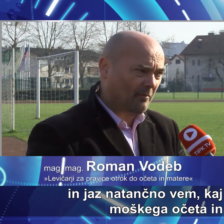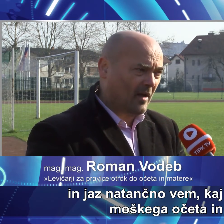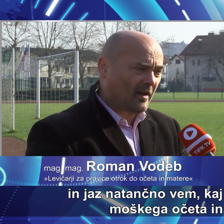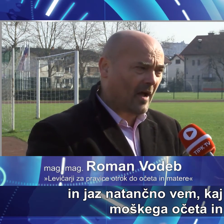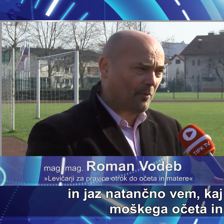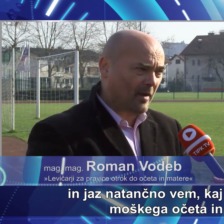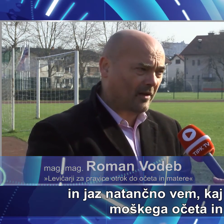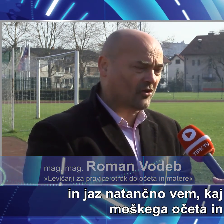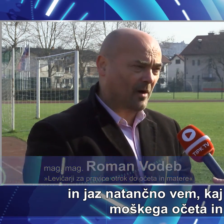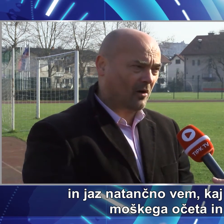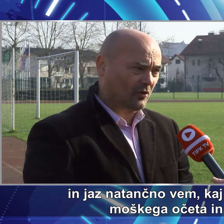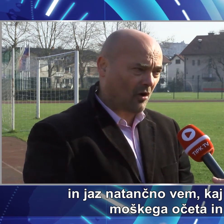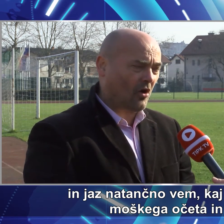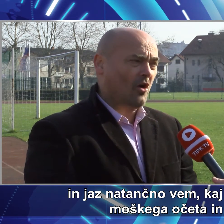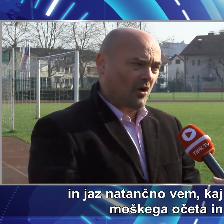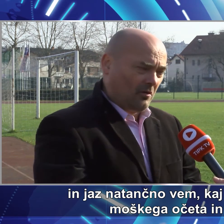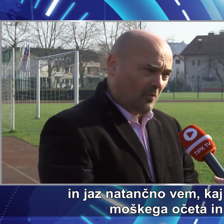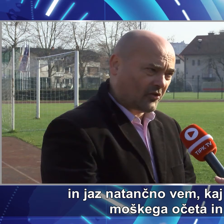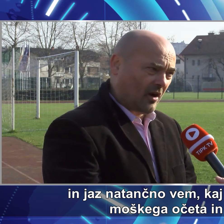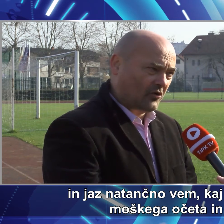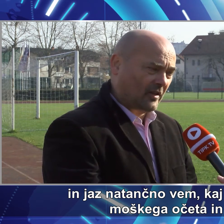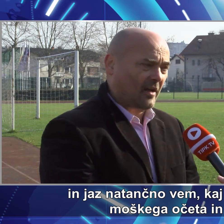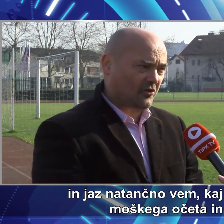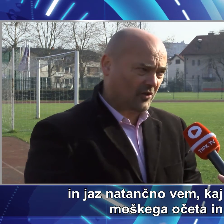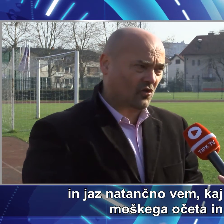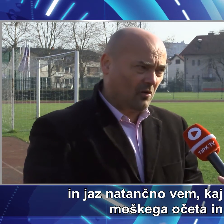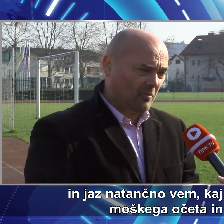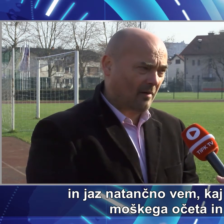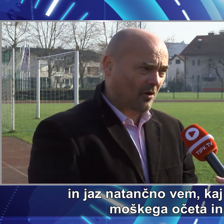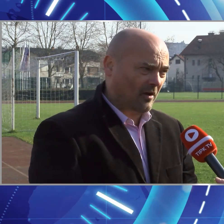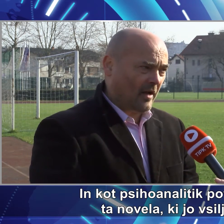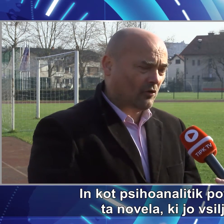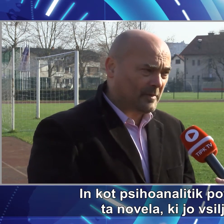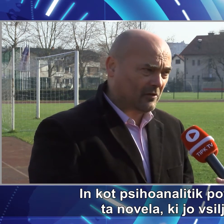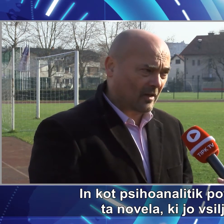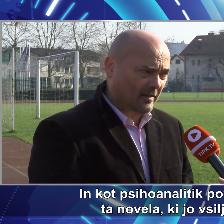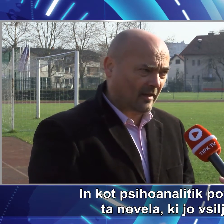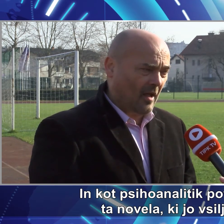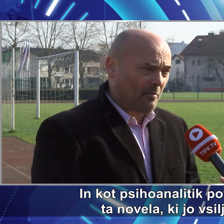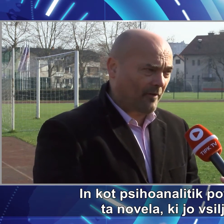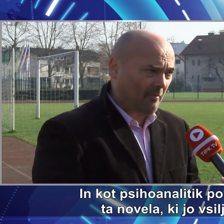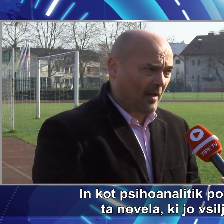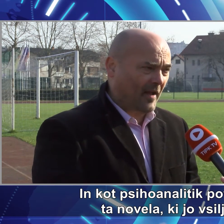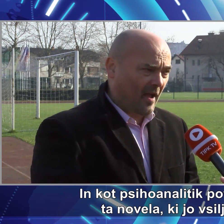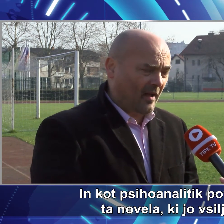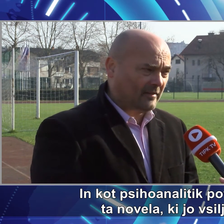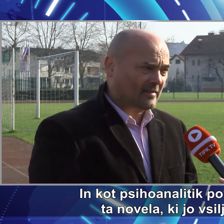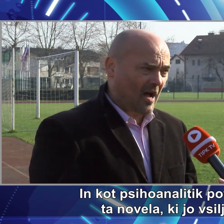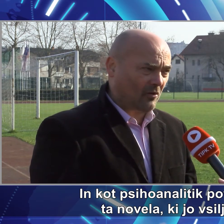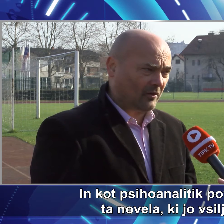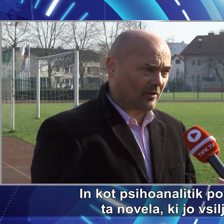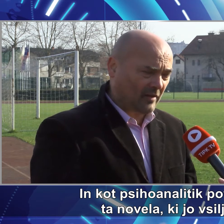ima otrok moškega očeta in žensko mamo. In kot psihoanalitik povem, da je ta zakon, ta novela,